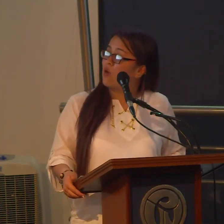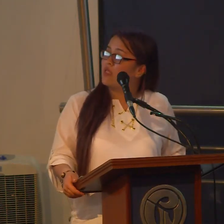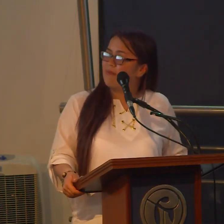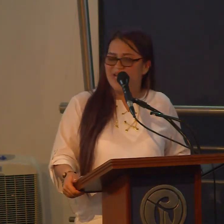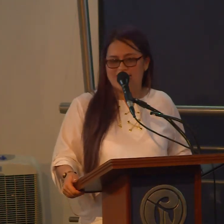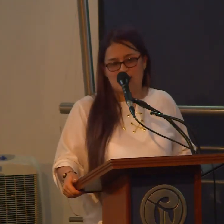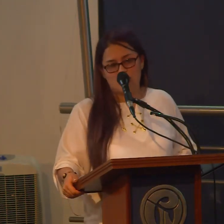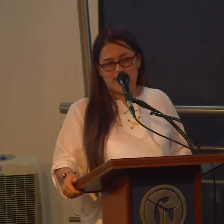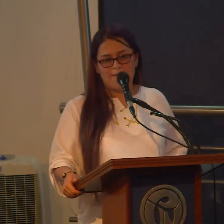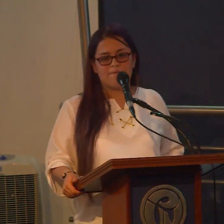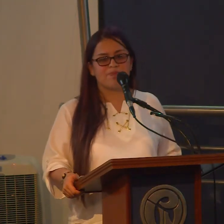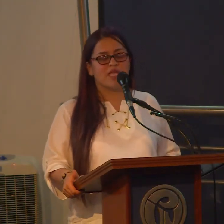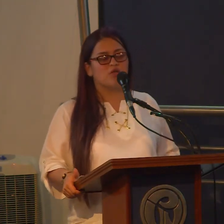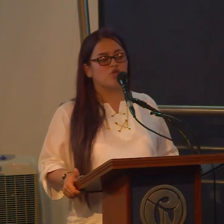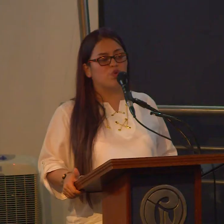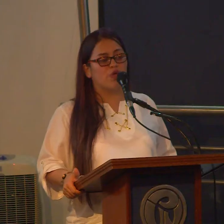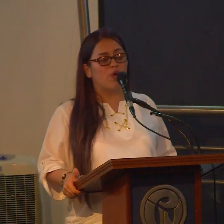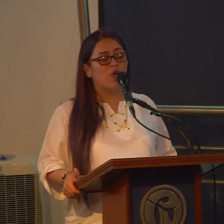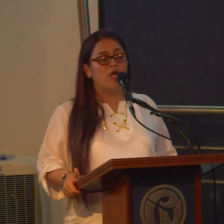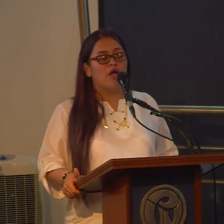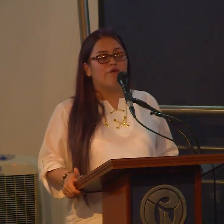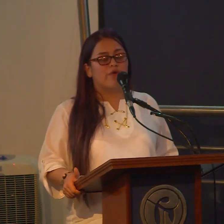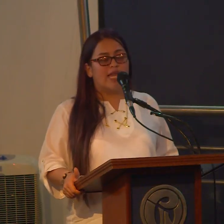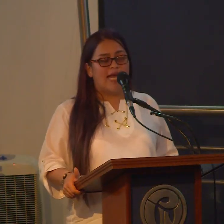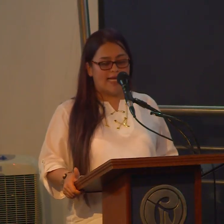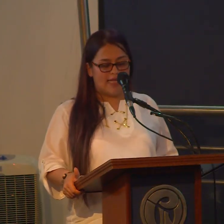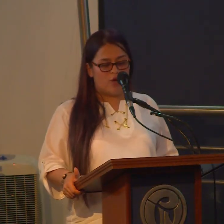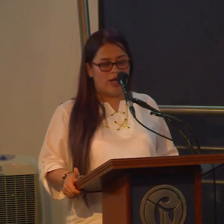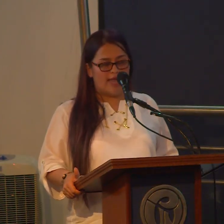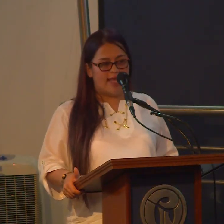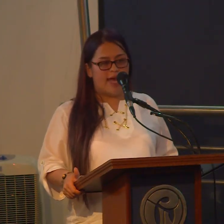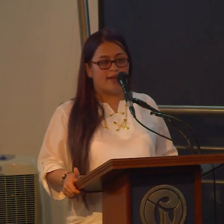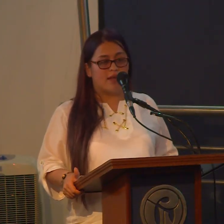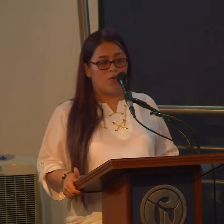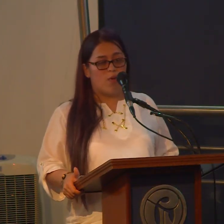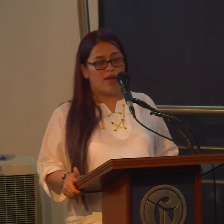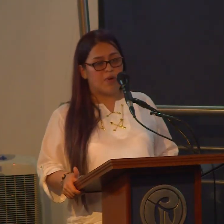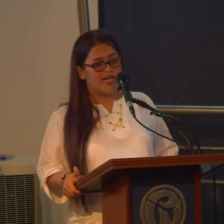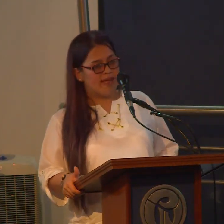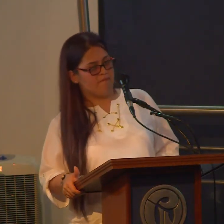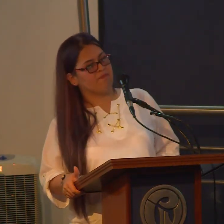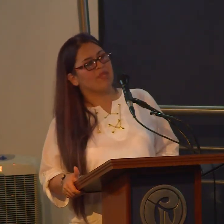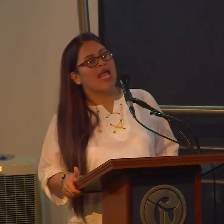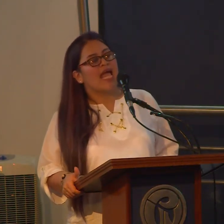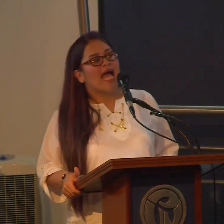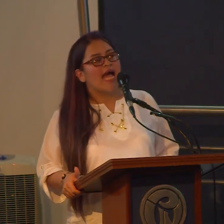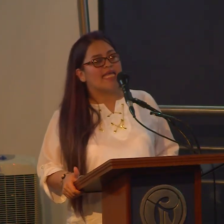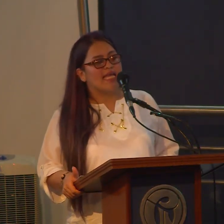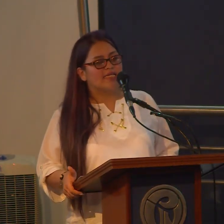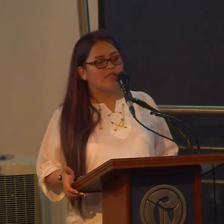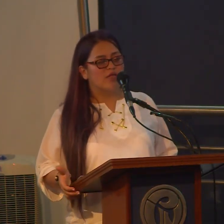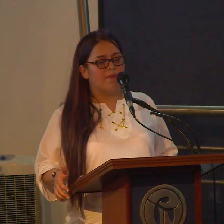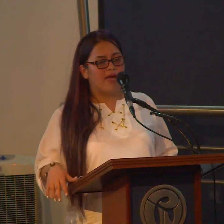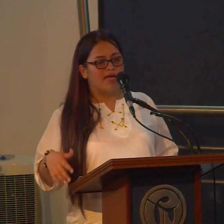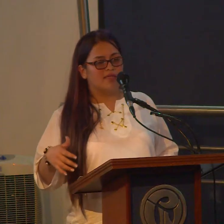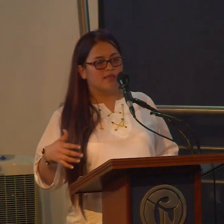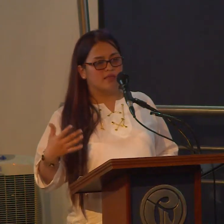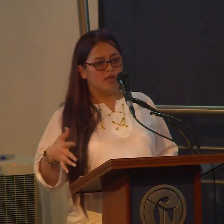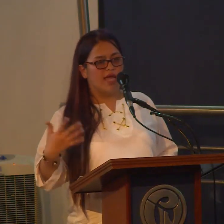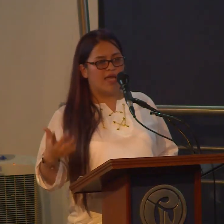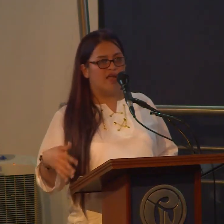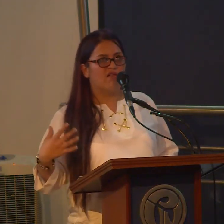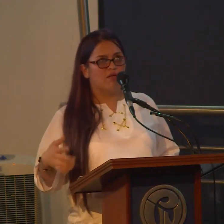La última categoría que nos surgió fue la categoría de arte como manualidad. Aquí es donde